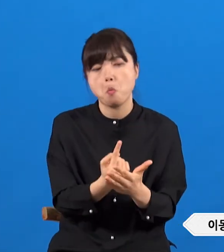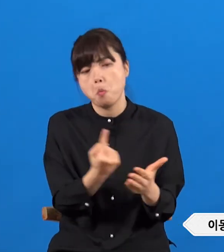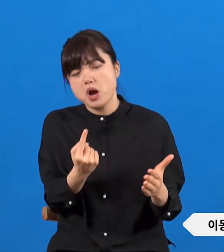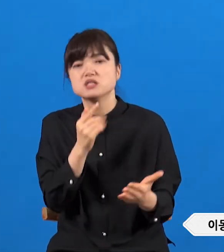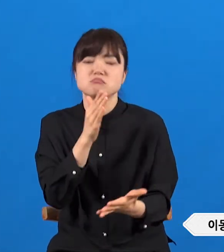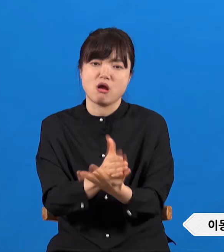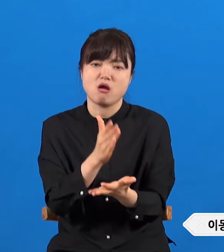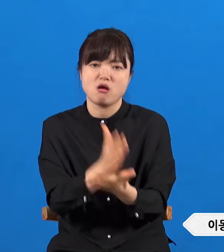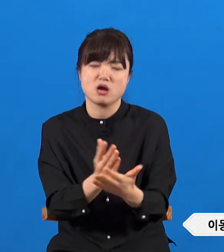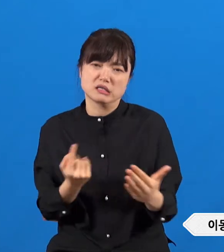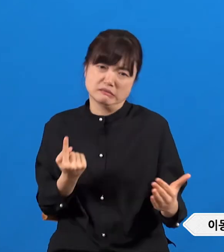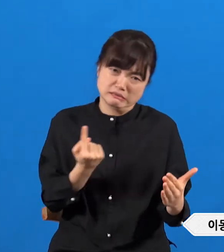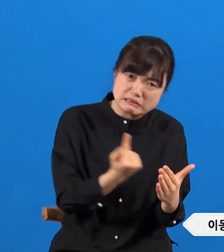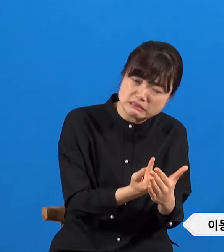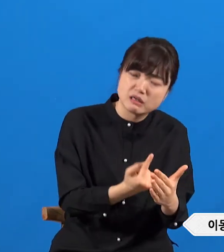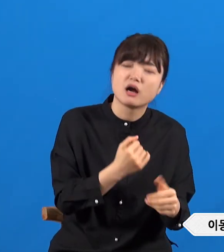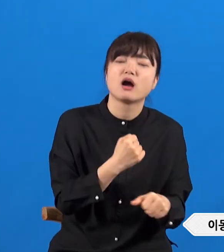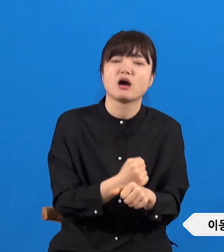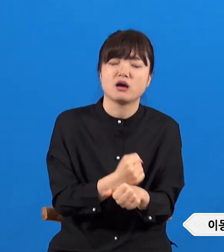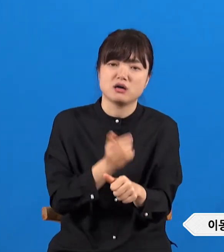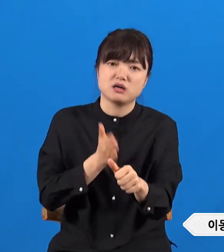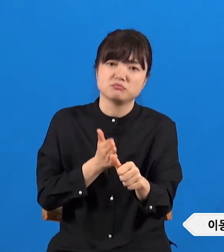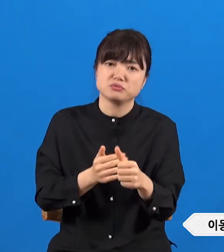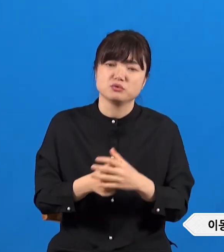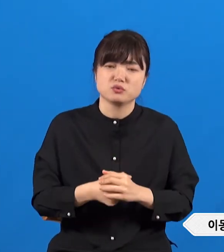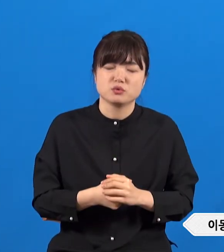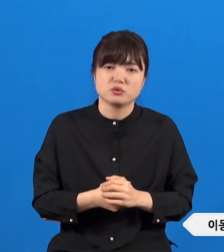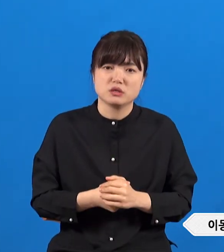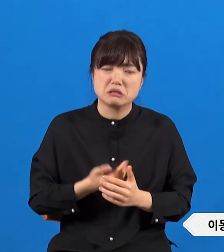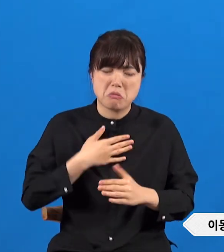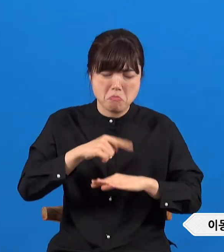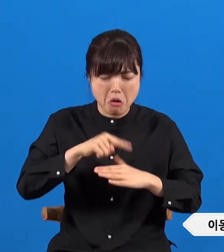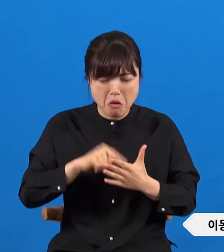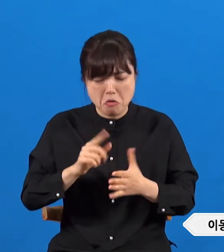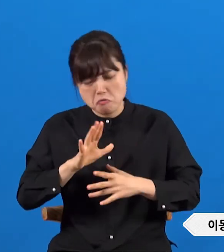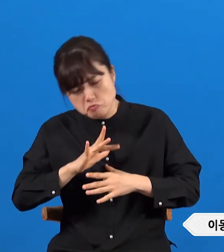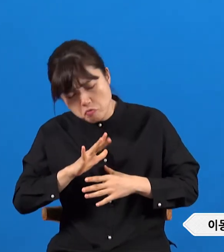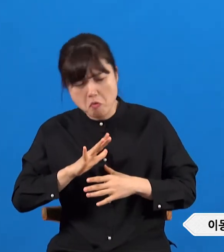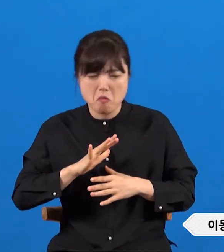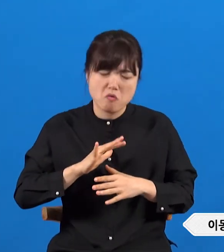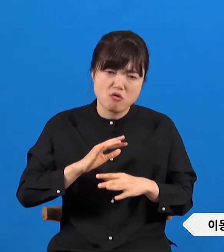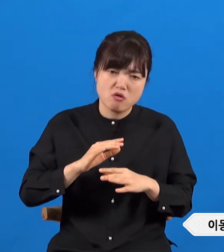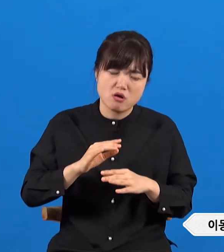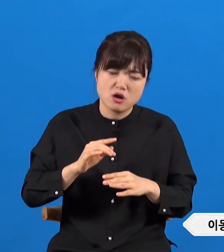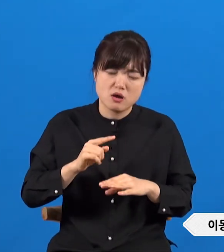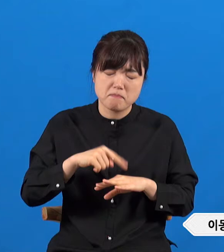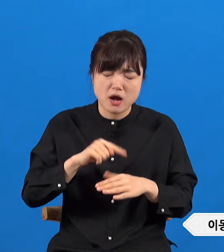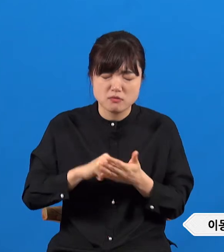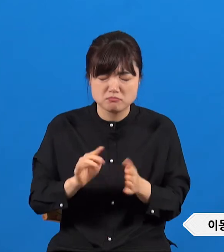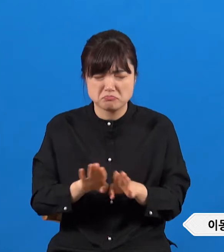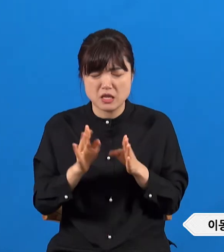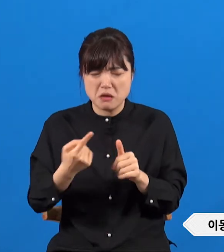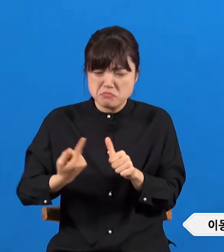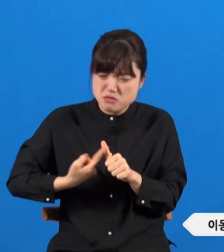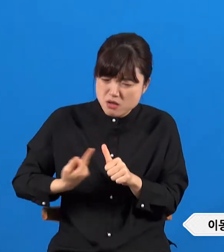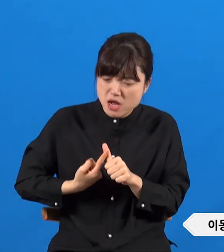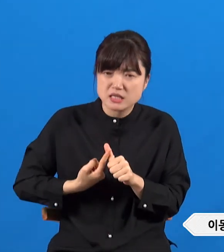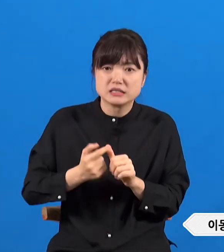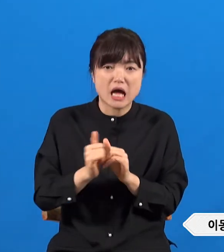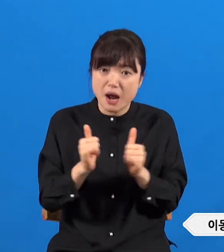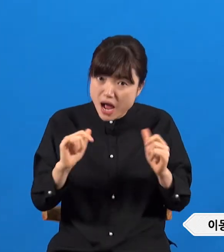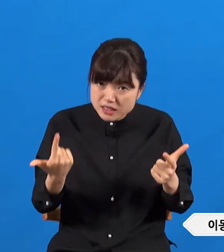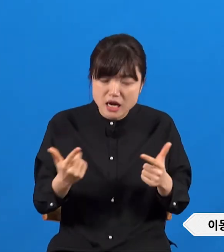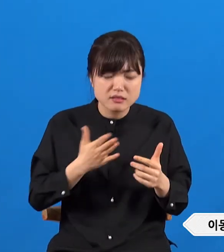피하고 있었던 사람들이 있다면 내 마음의 두려움을 열 수 있는, 안전하게 열 수 있는, 그리고 나를 비난하는 사람들이